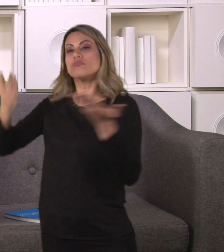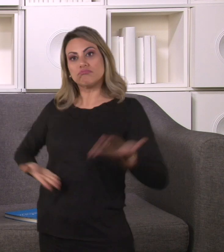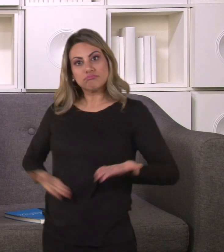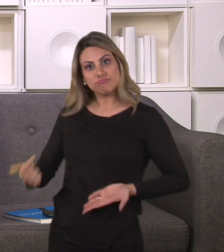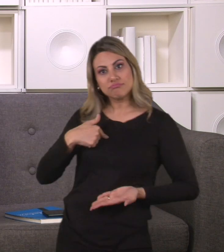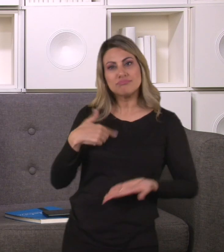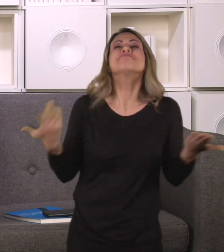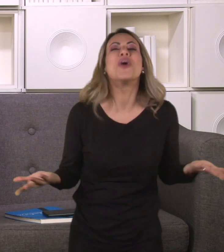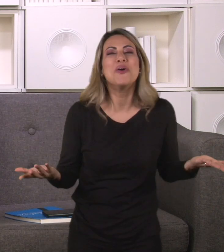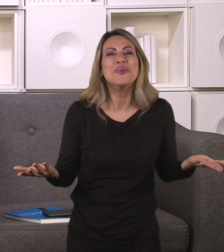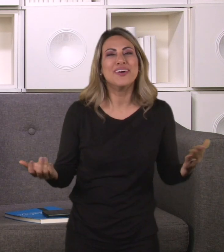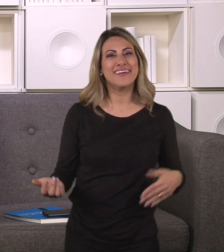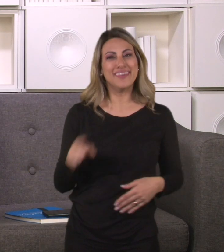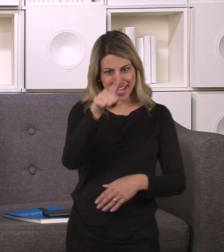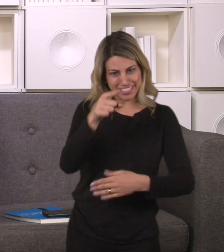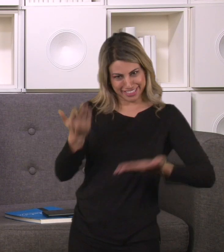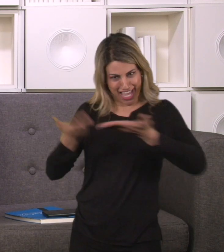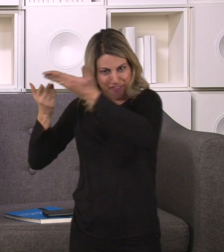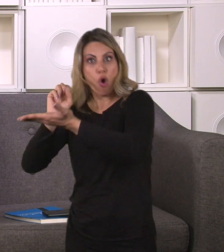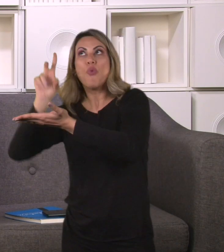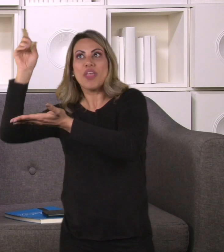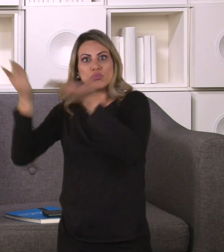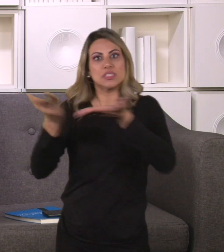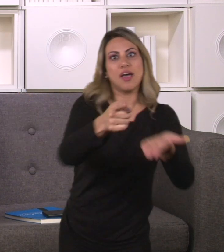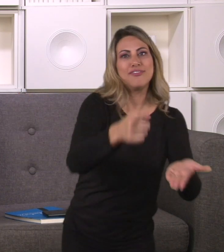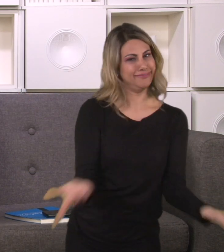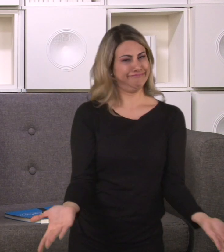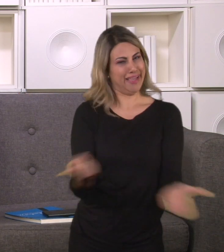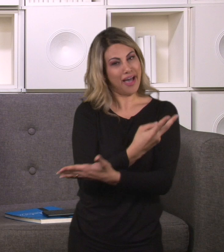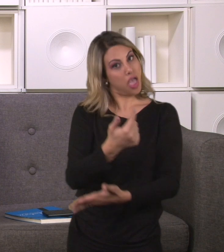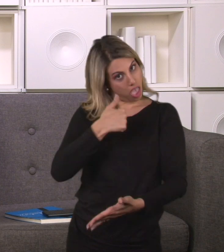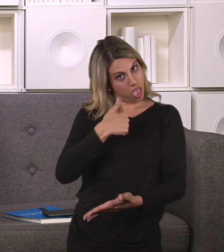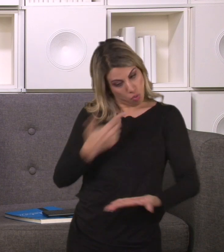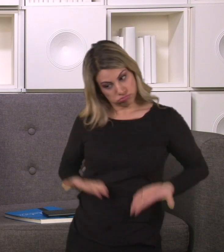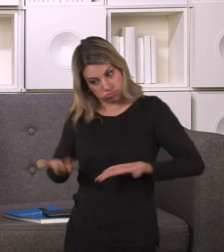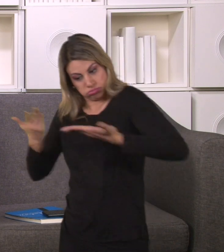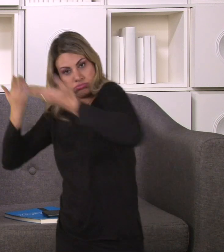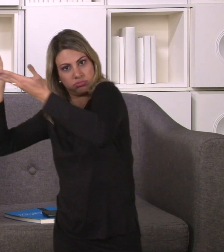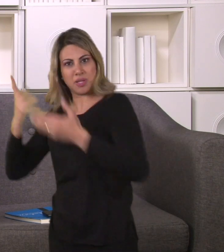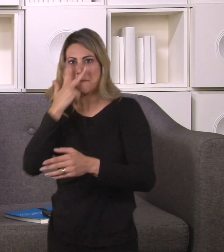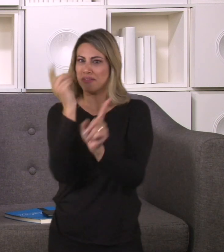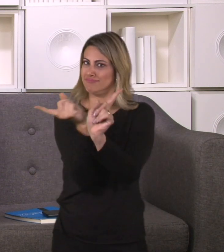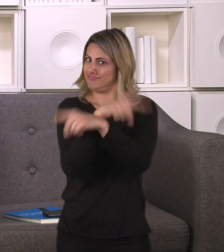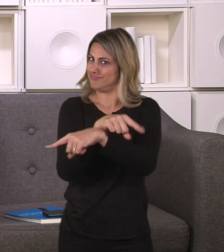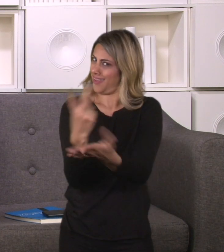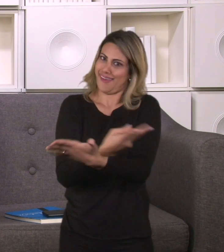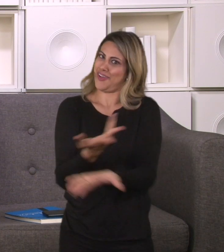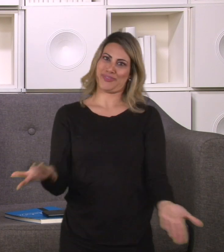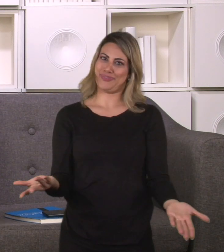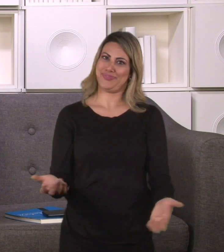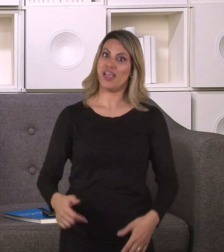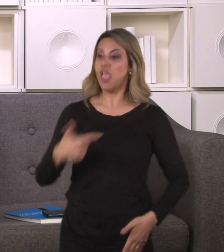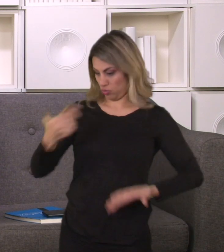socorrer você. Deus virá para servir você. É uma forma de inverter a polaridade, né? Você serve a Deus,